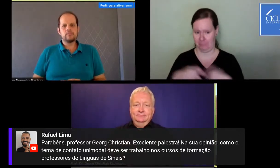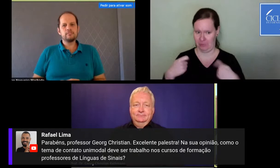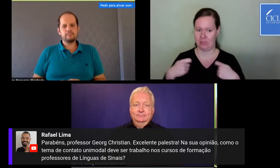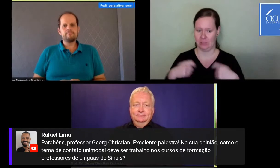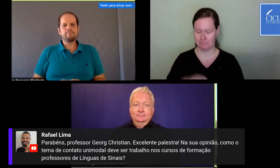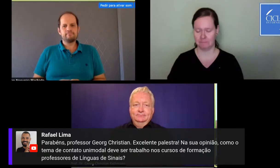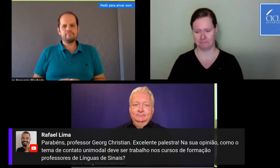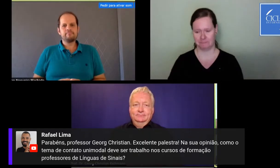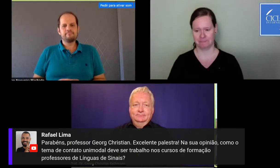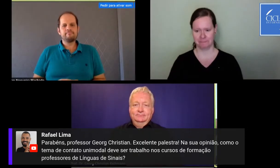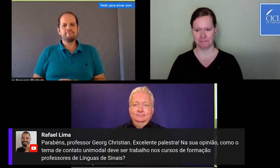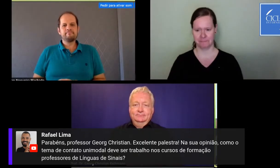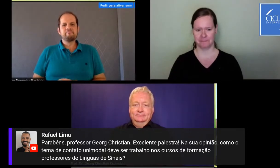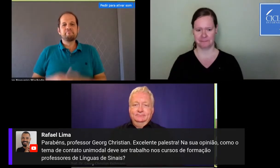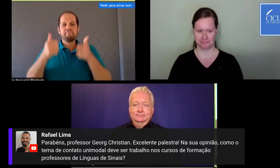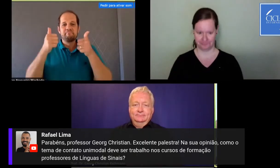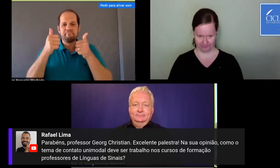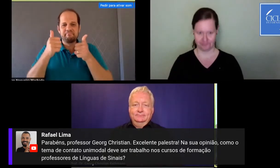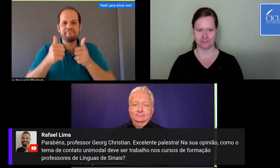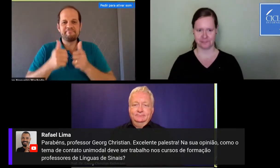uma discussão interessante de se ter.